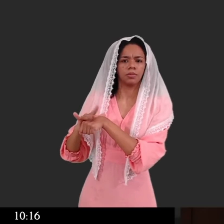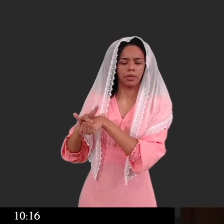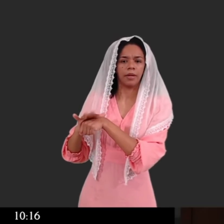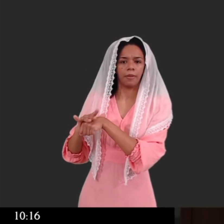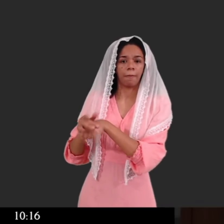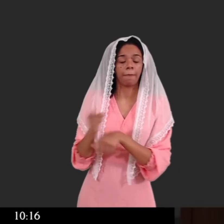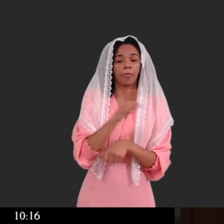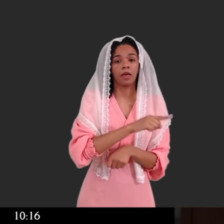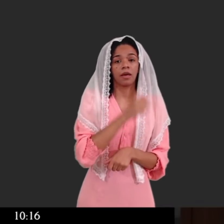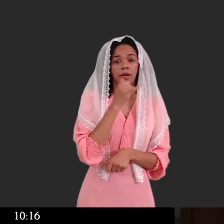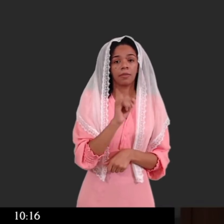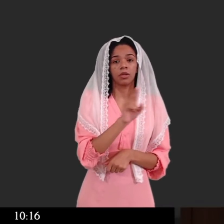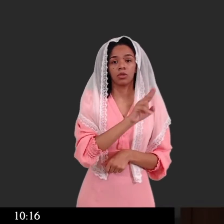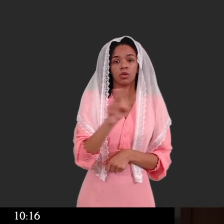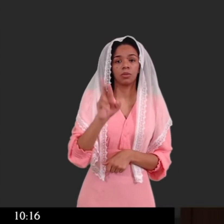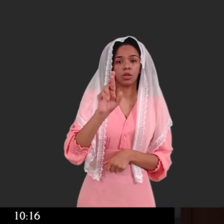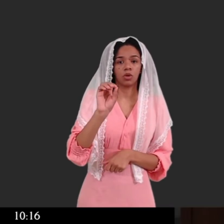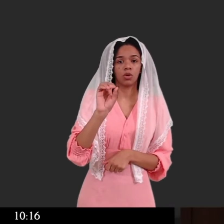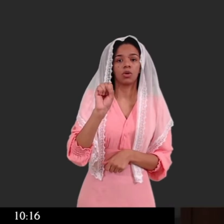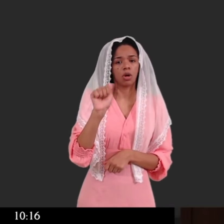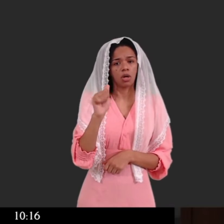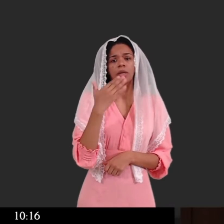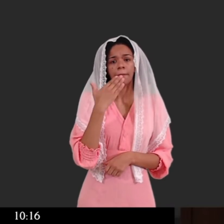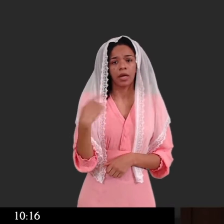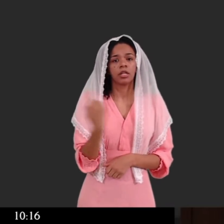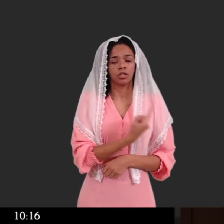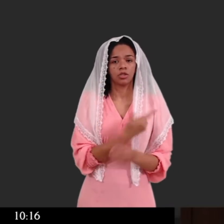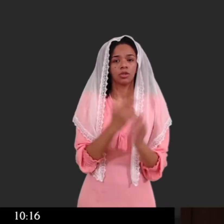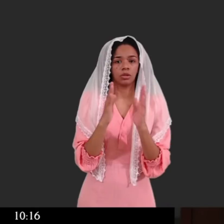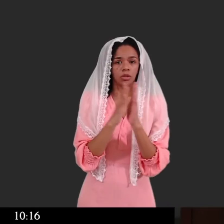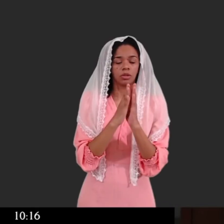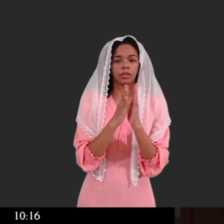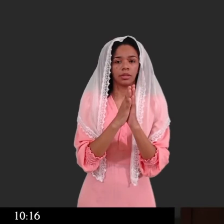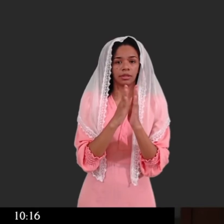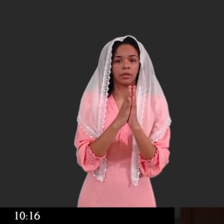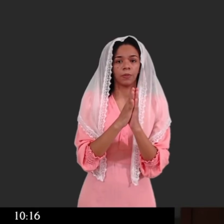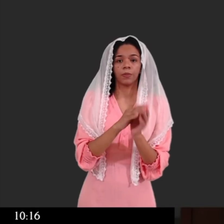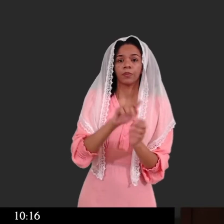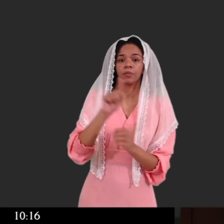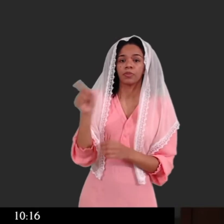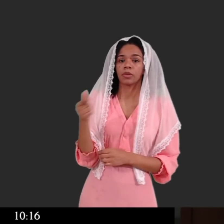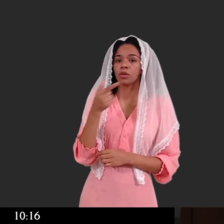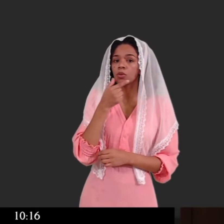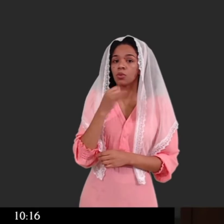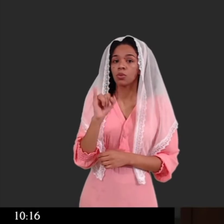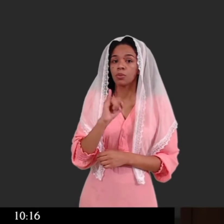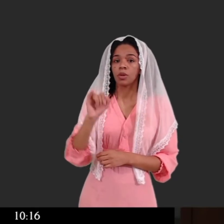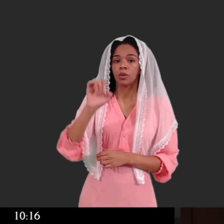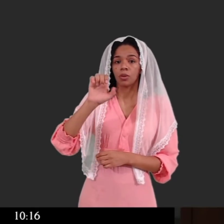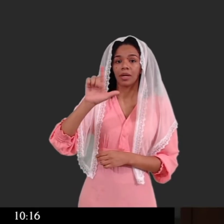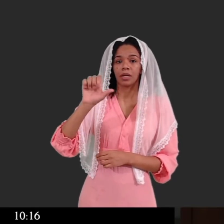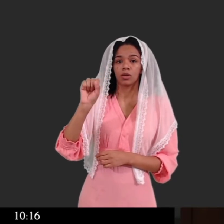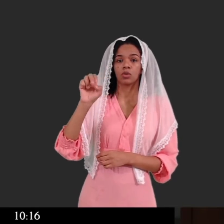Mariluz, pede orações. Irmão Antão Rodrigues está internado. Irmão Elcio agradece a Deus